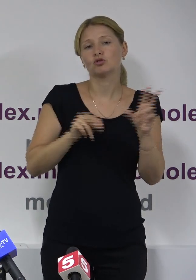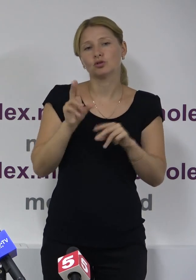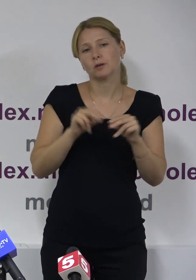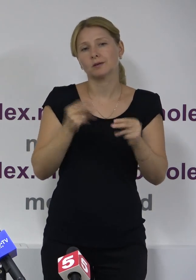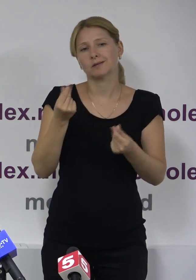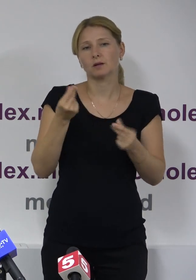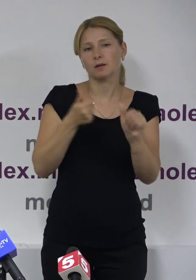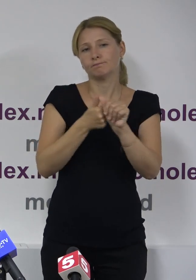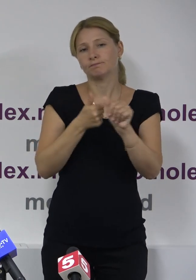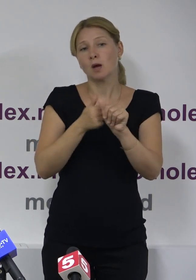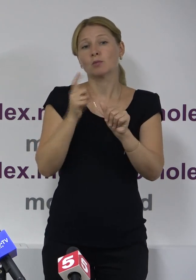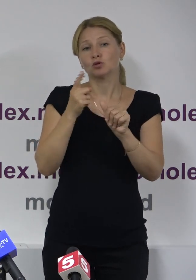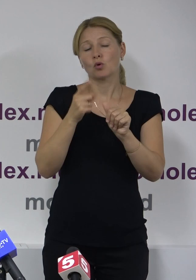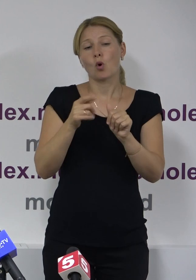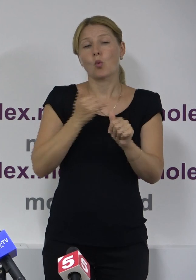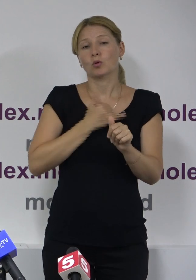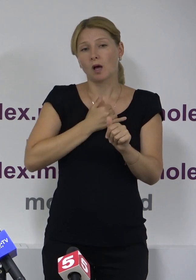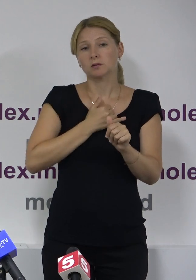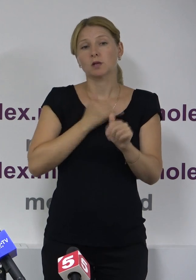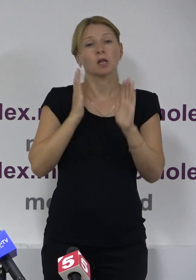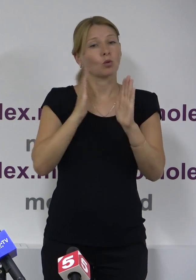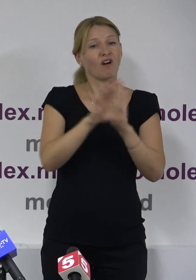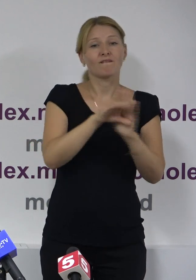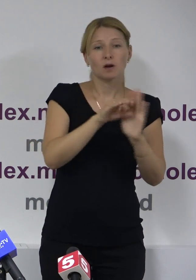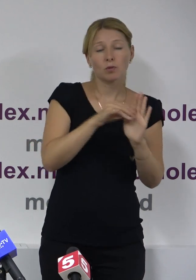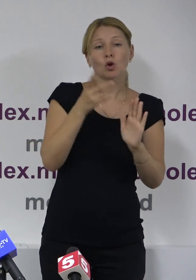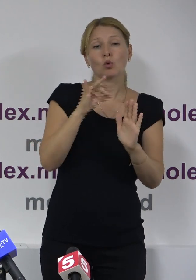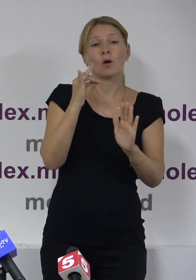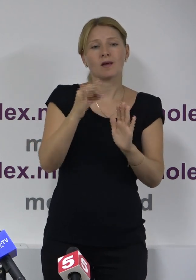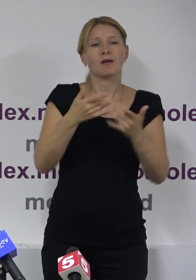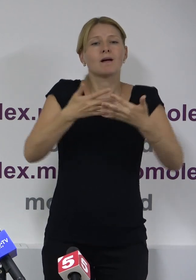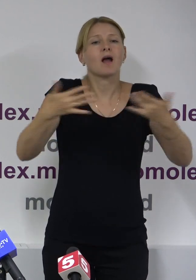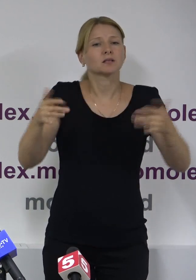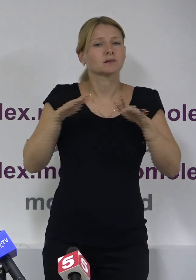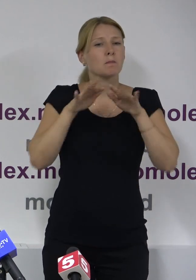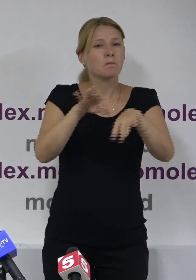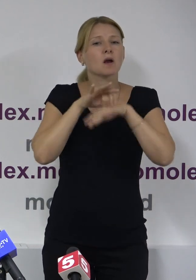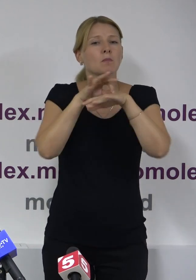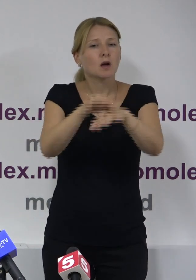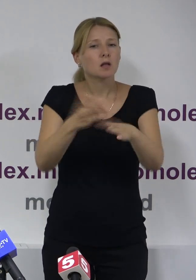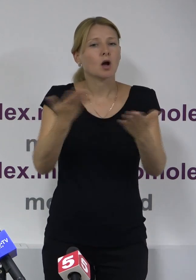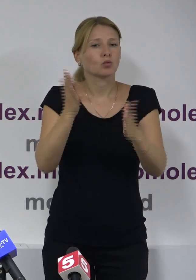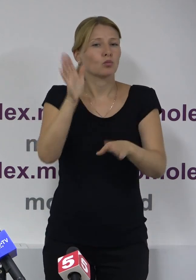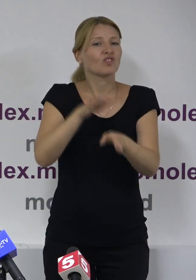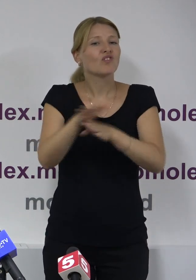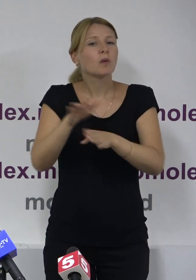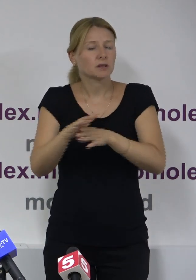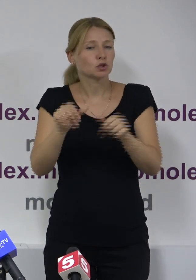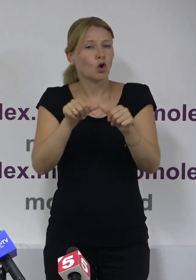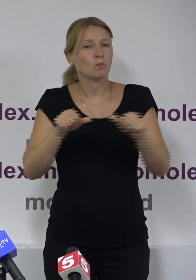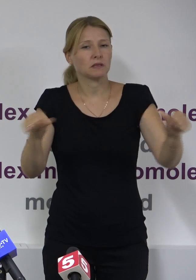ar intra nu doar alegerile, dar și activitățile curente pentru 2024 ale Comisiei Electorale. În acest